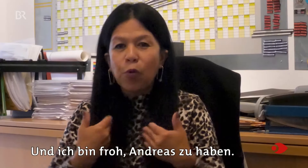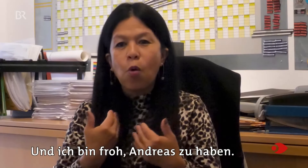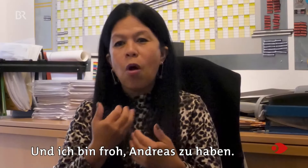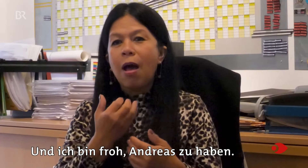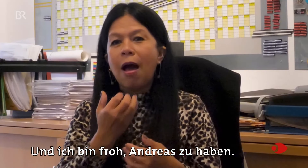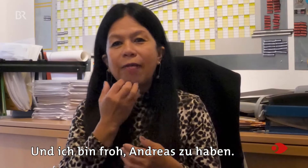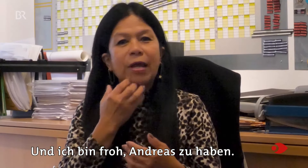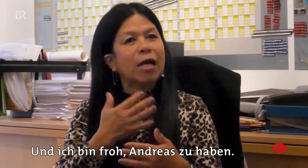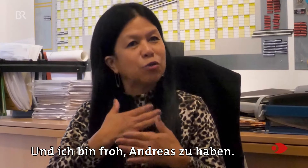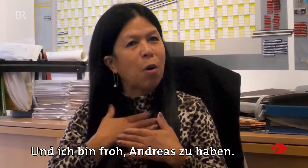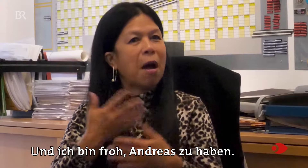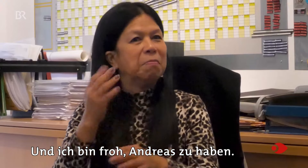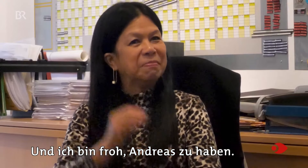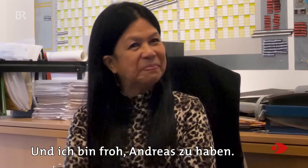Und ich bin froh, Andreas zu haben.